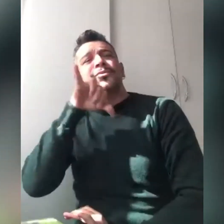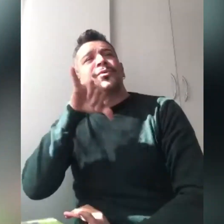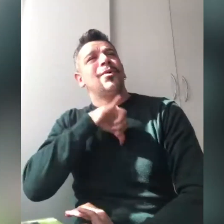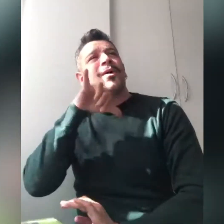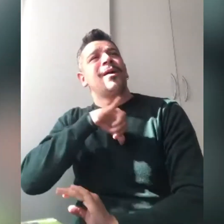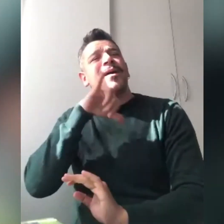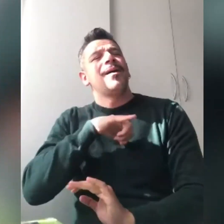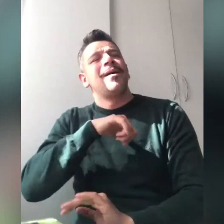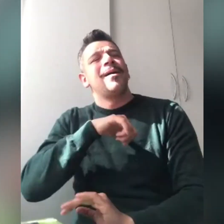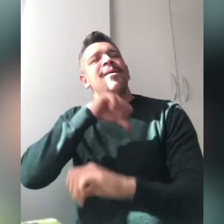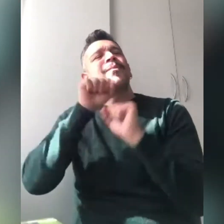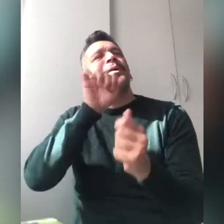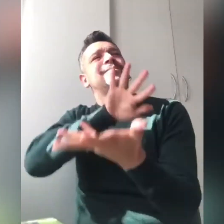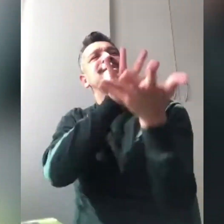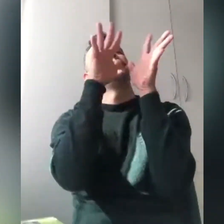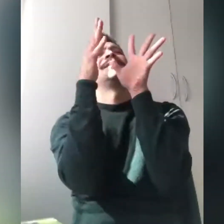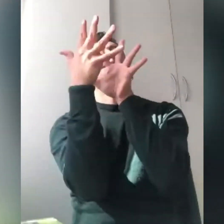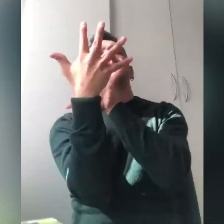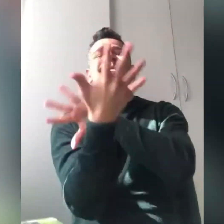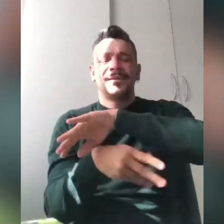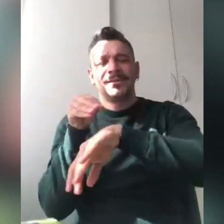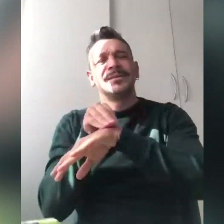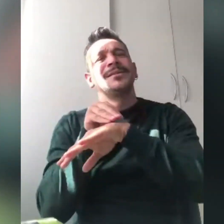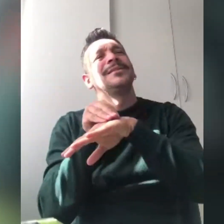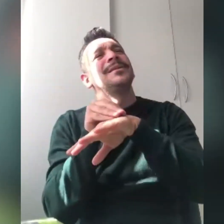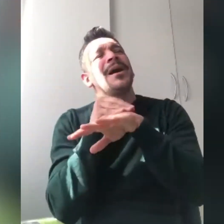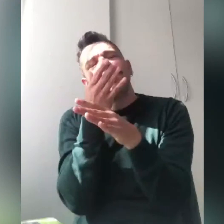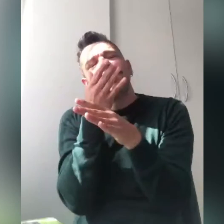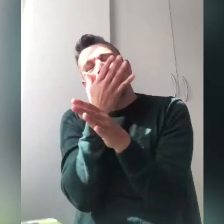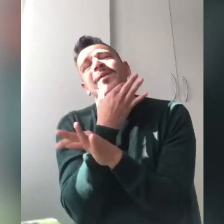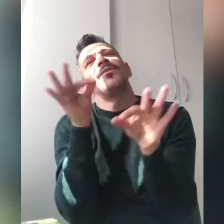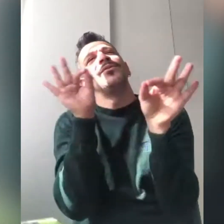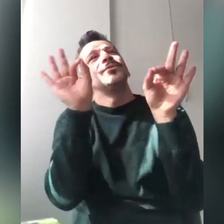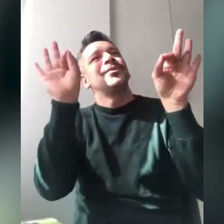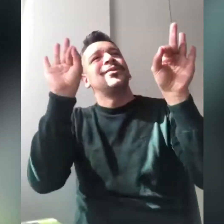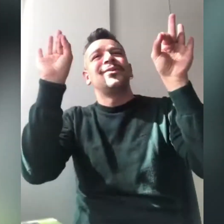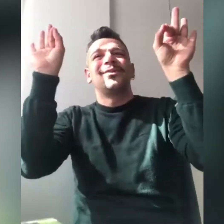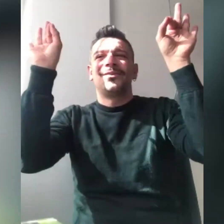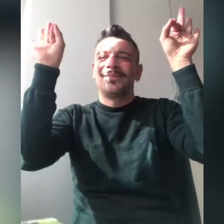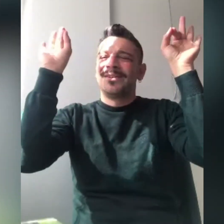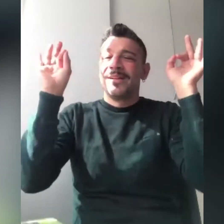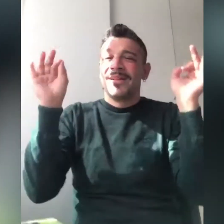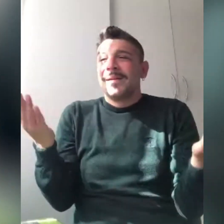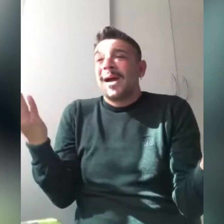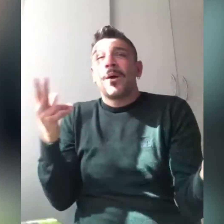Perfino il tuo dolore potrà guarire poi, meraviglioso.